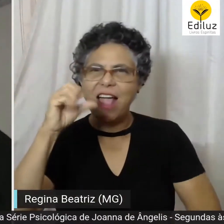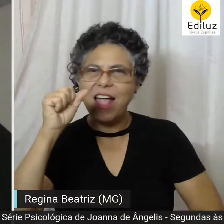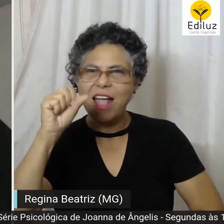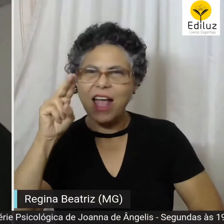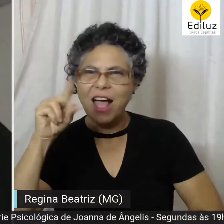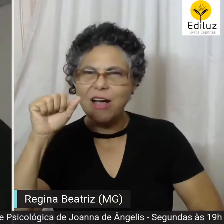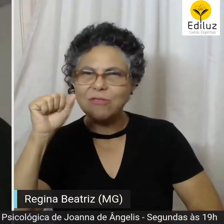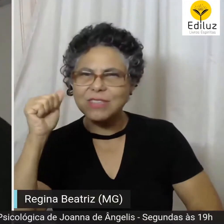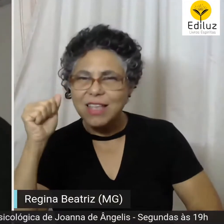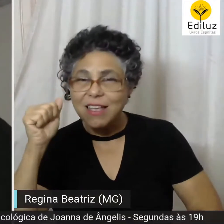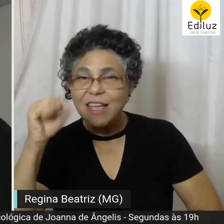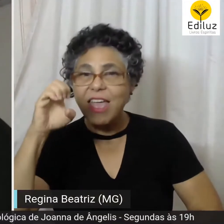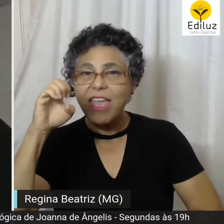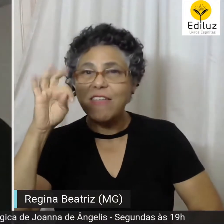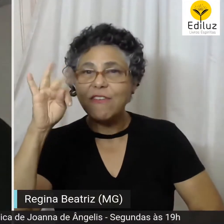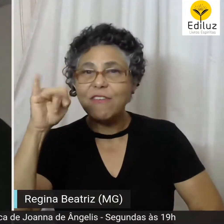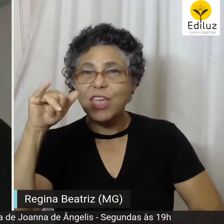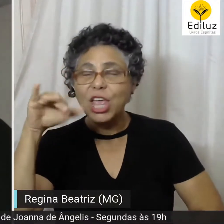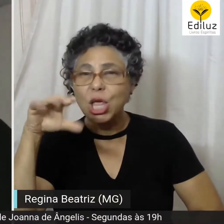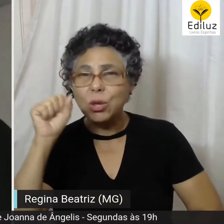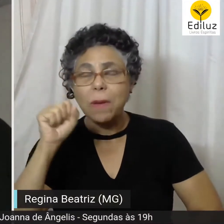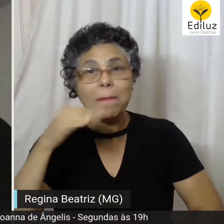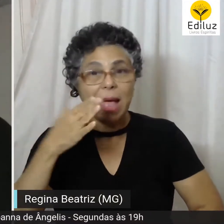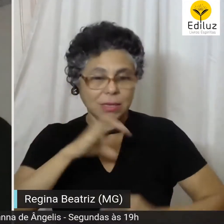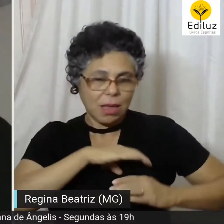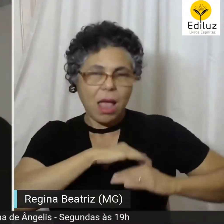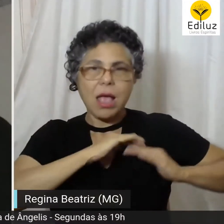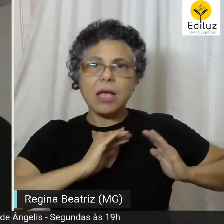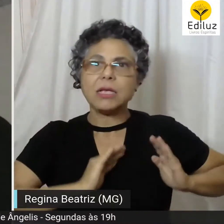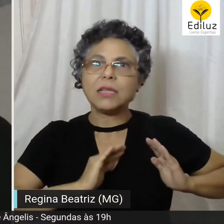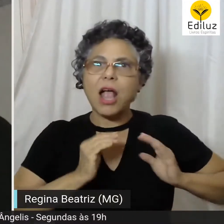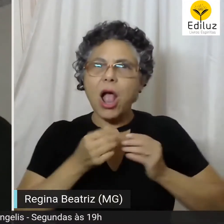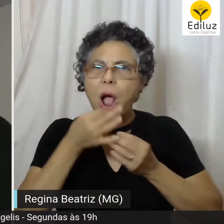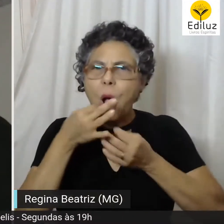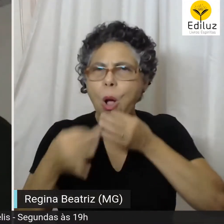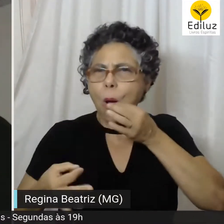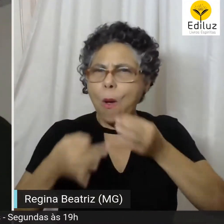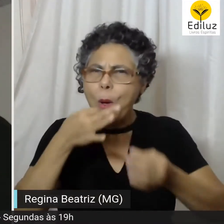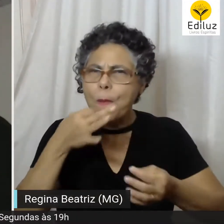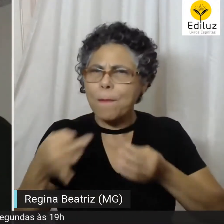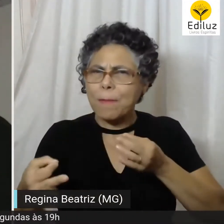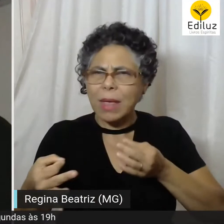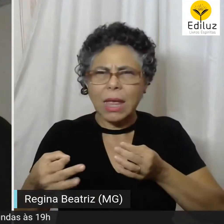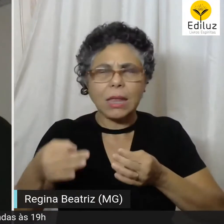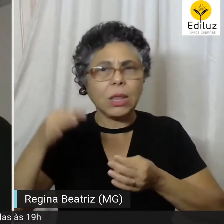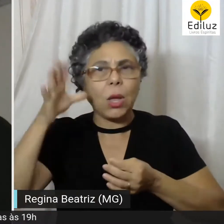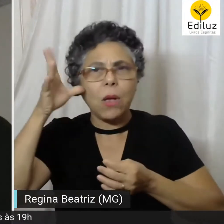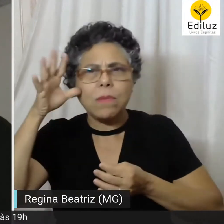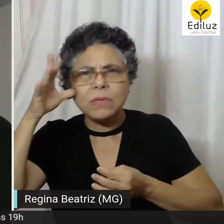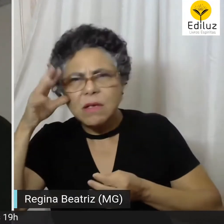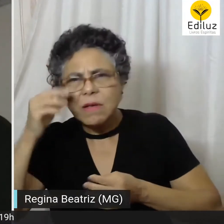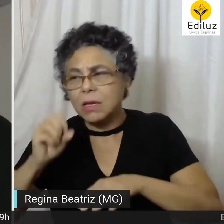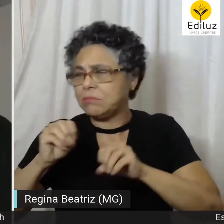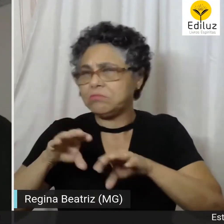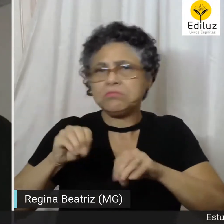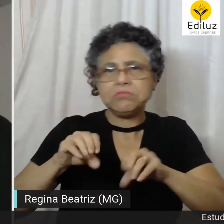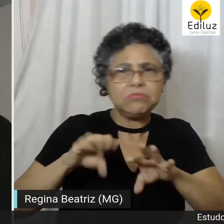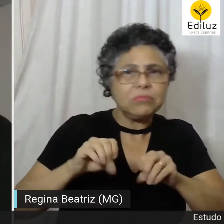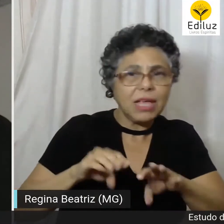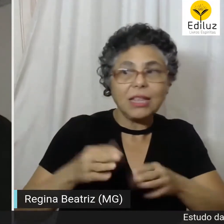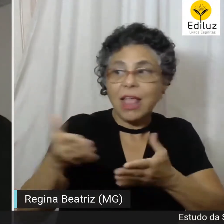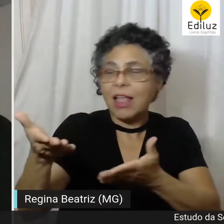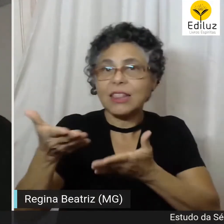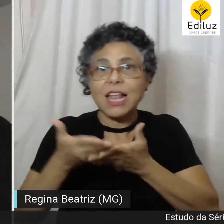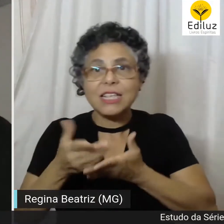Mais uma vez, a veneranda abre os comentários, as observações e os seus ensinamentos, trazendo